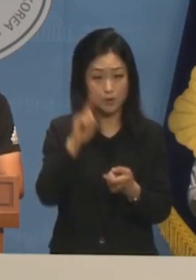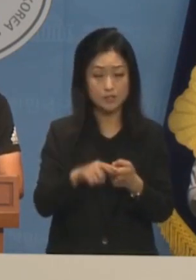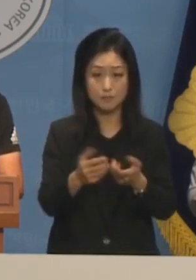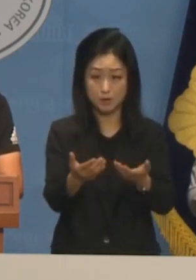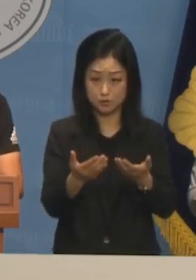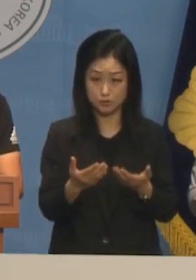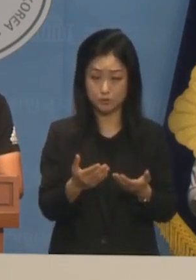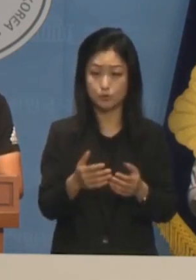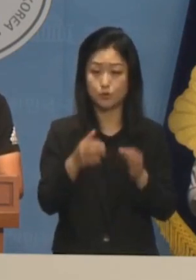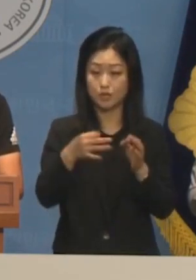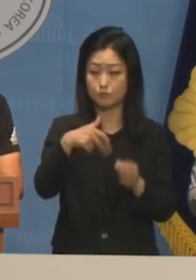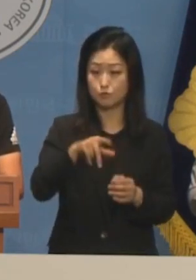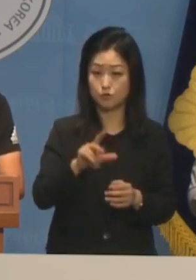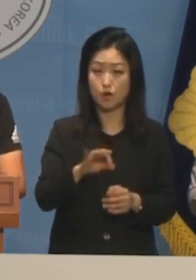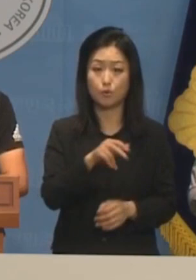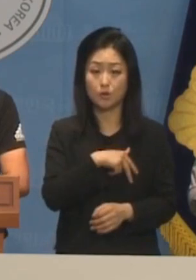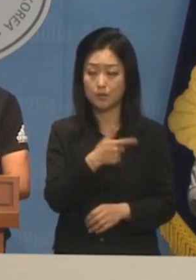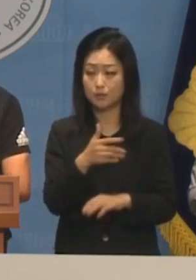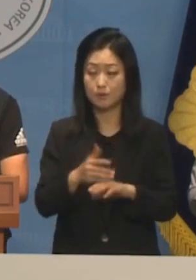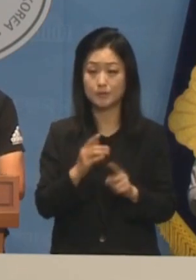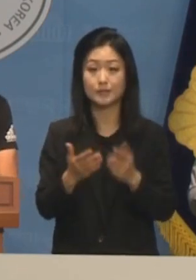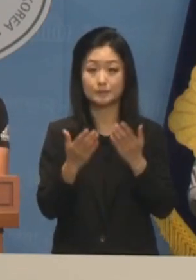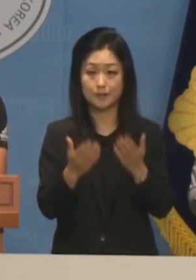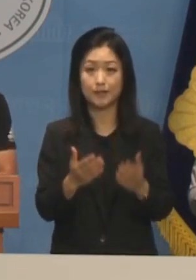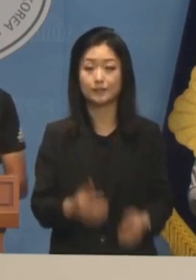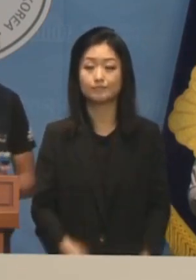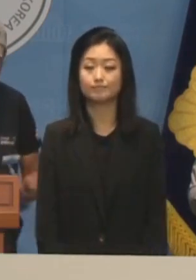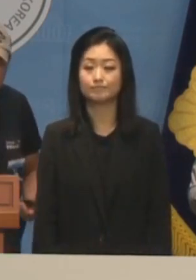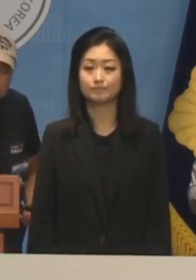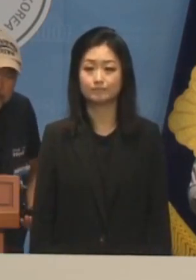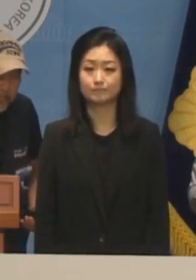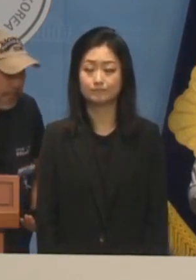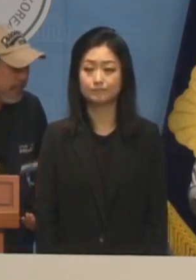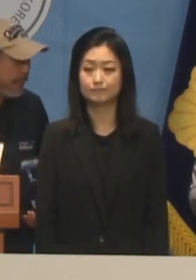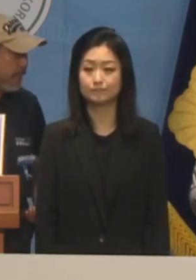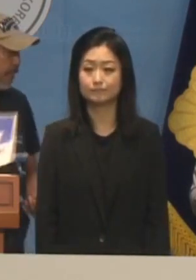김주영 의원님께 다시 한번 감사드립니다. 이상입니다.